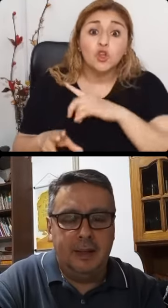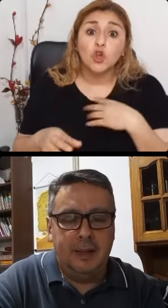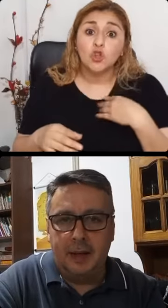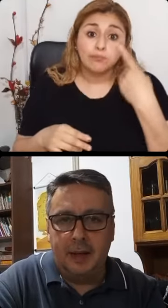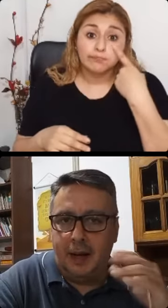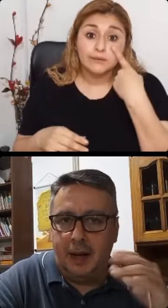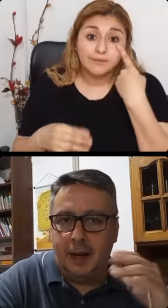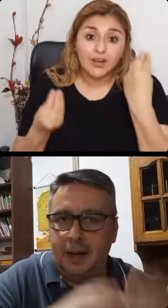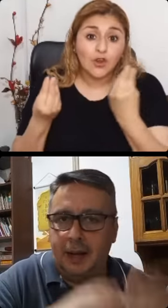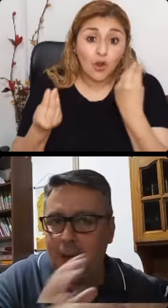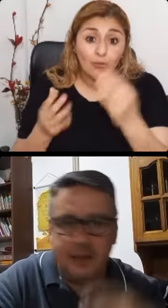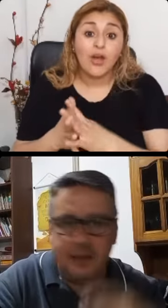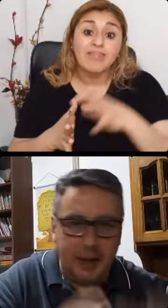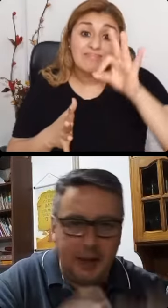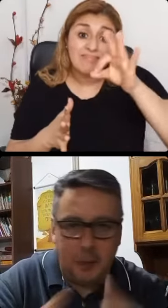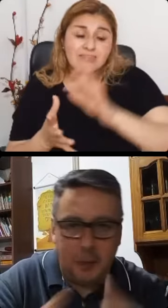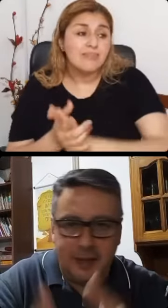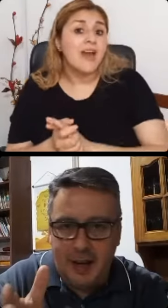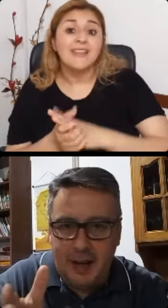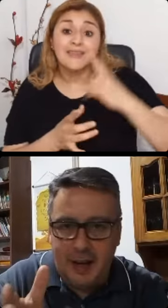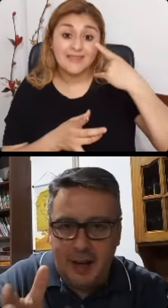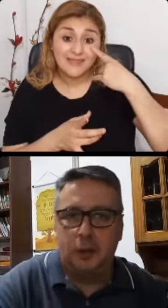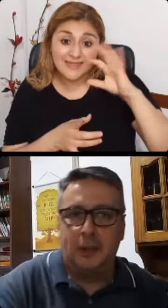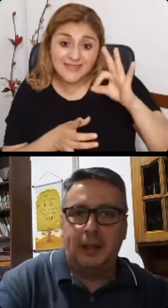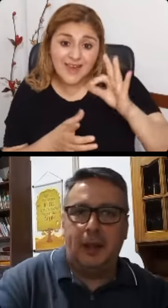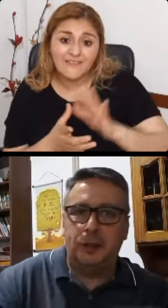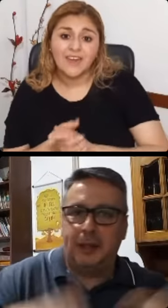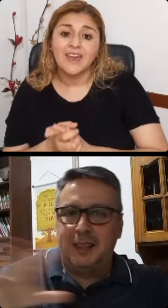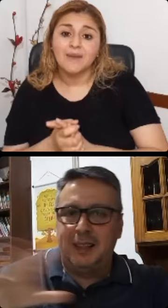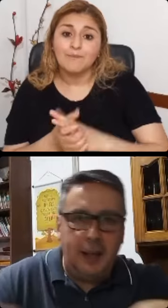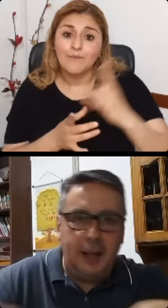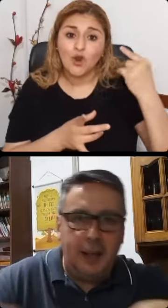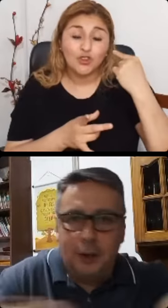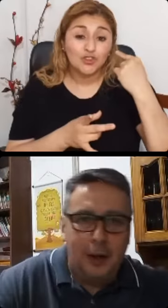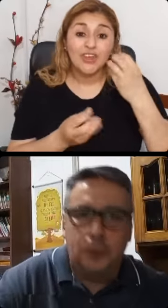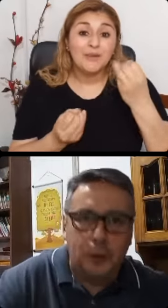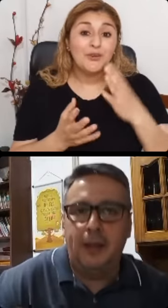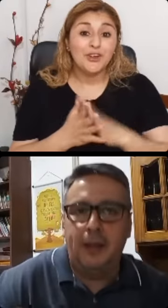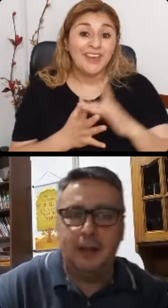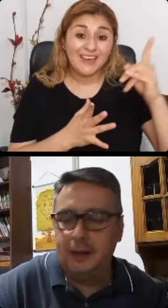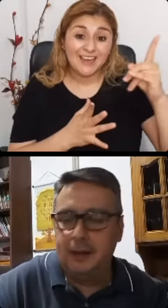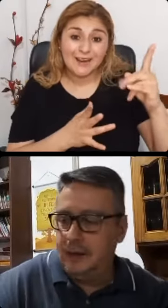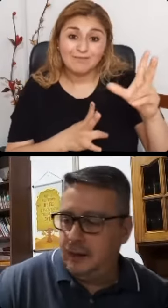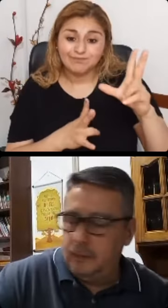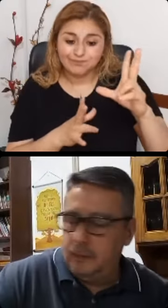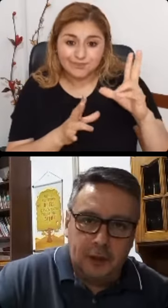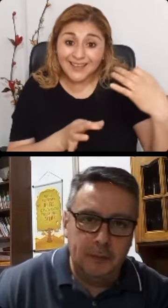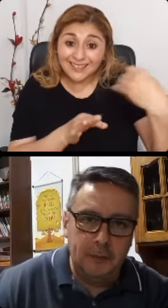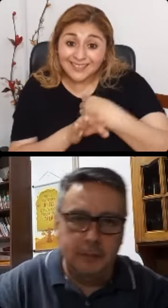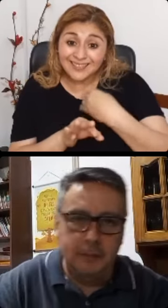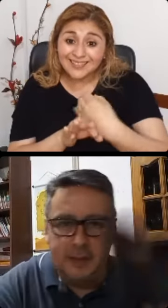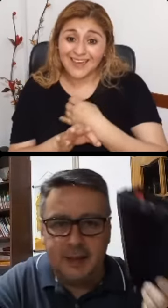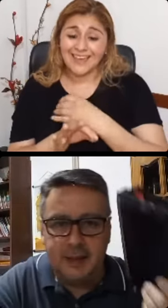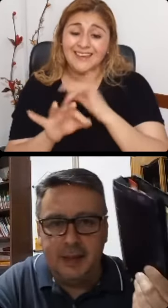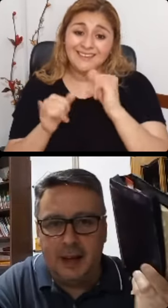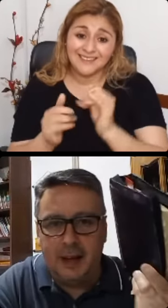estar andando a ciegas como decía alguien acá en los comentarios tanteando en la oscuridad bueno